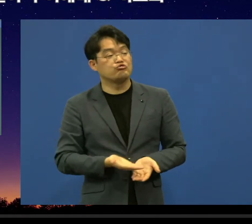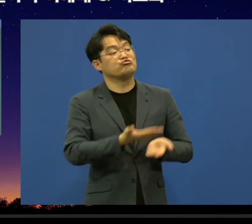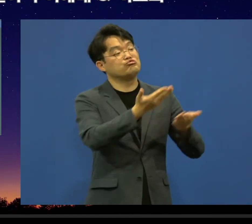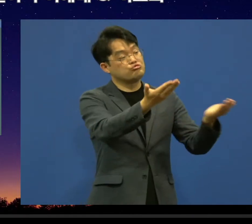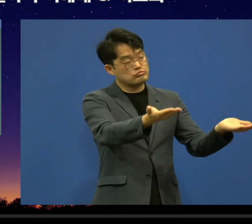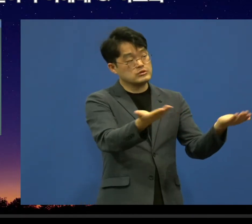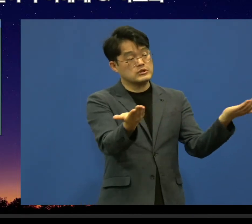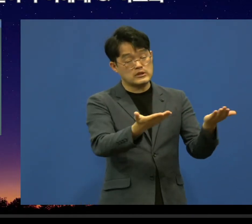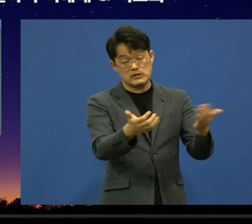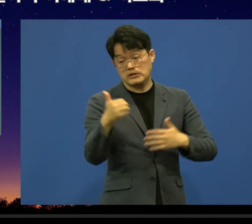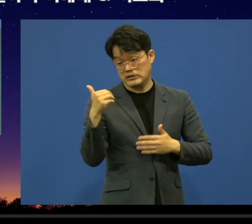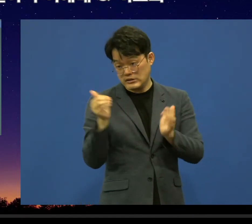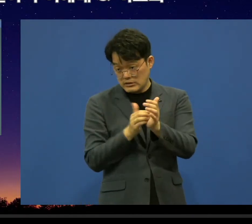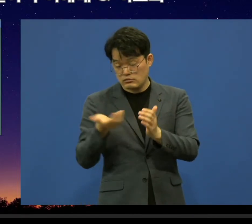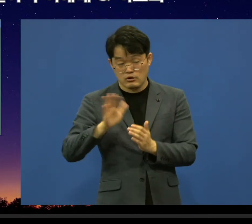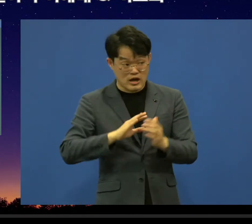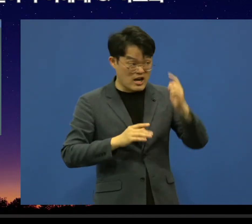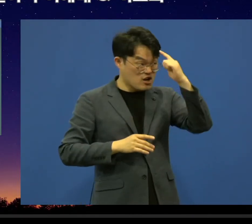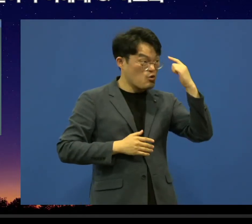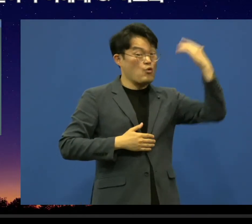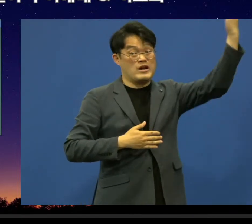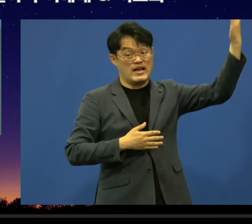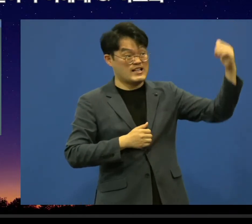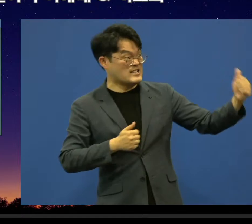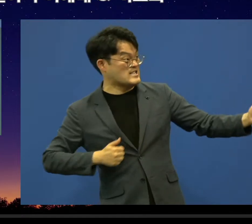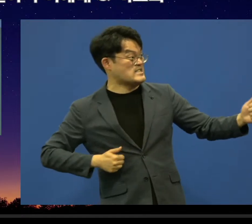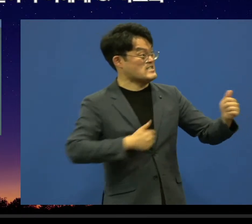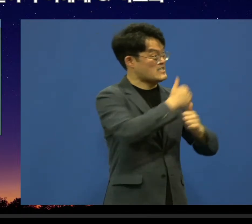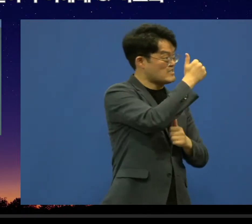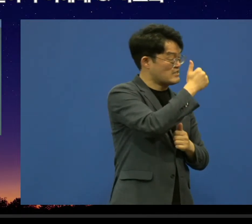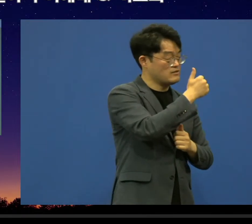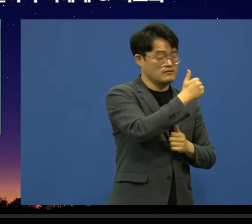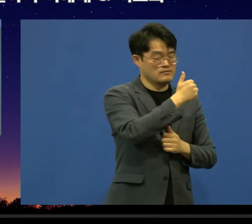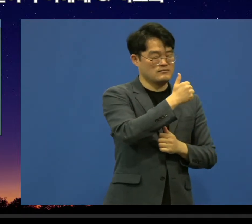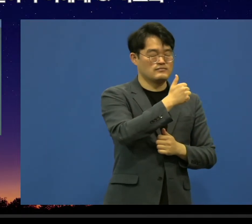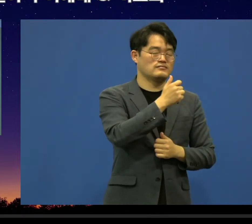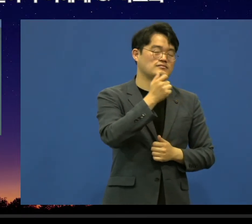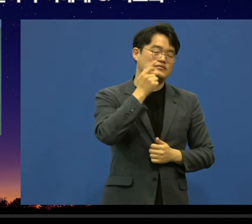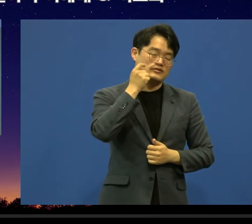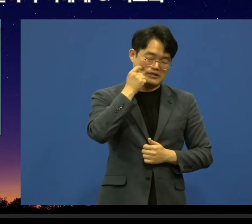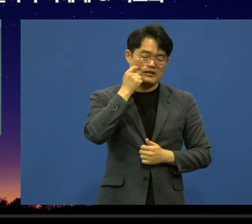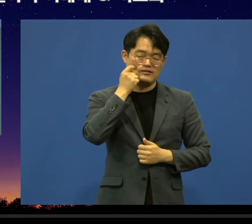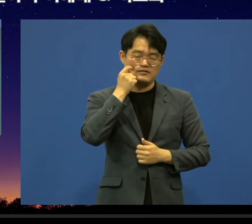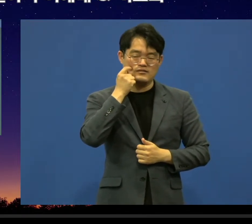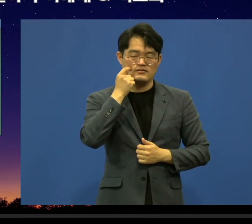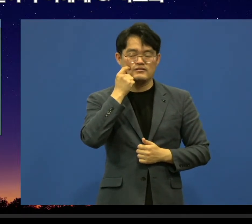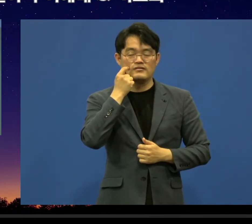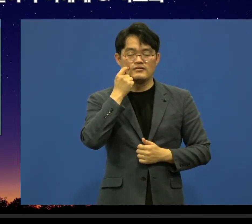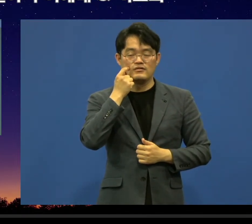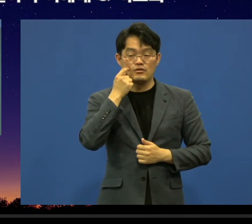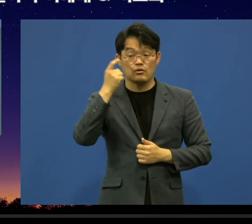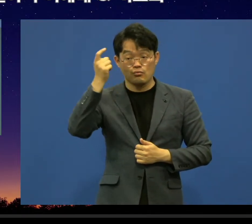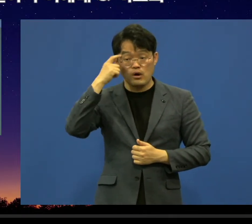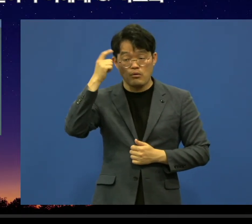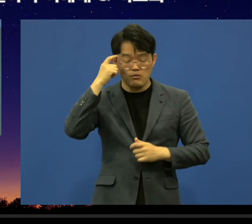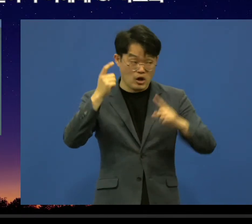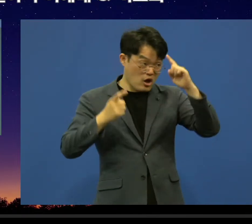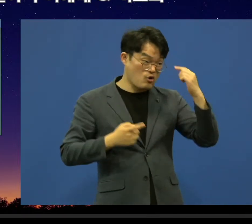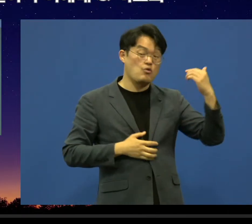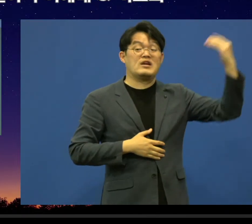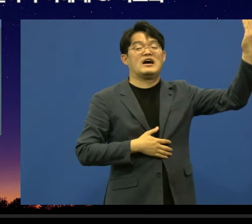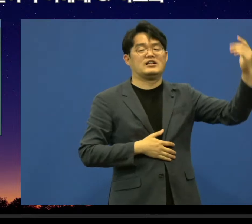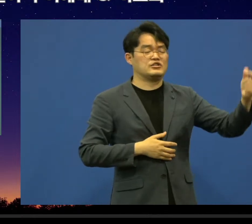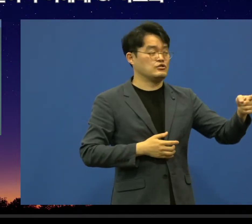못하는 사명이에요. 골리앗에게는 이 다윗의 손에 있던 음식보다 더 많은 음식을 가지고 있었을 것이며